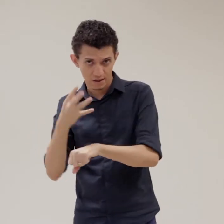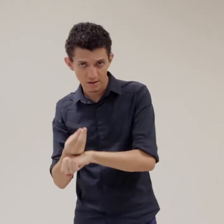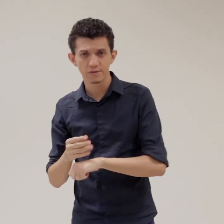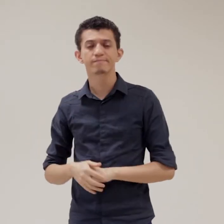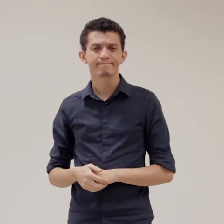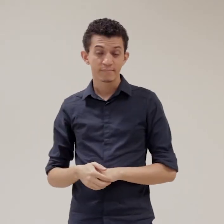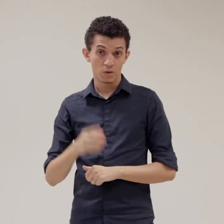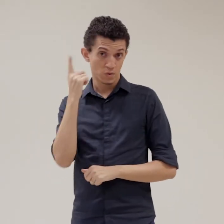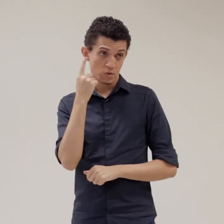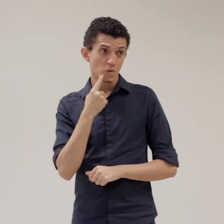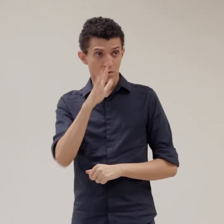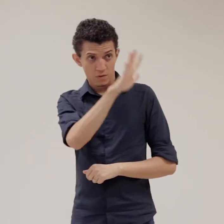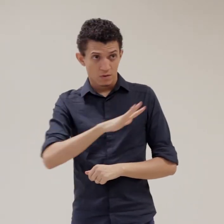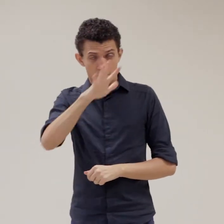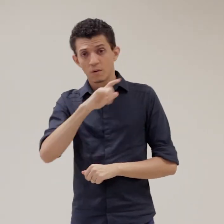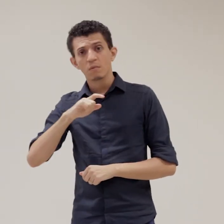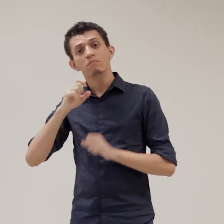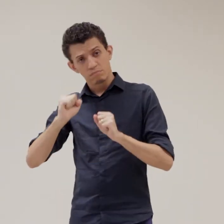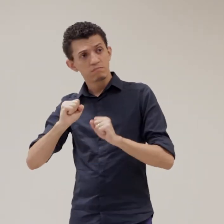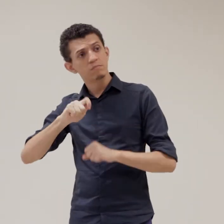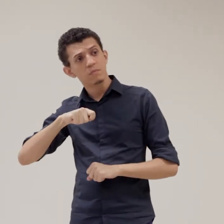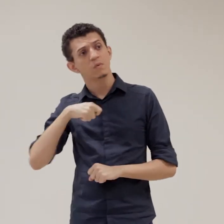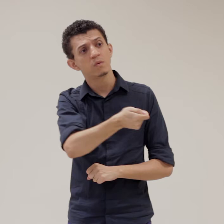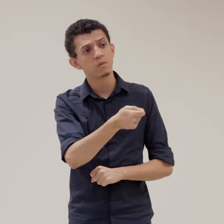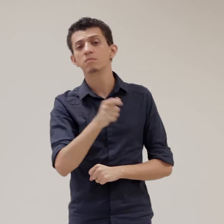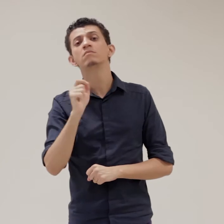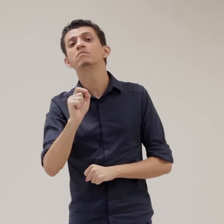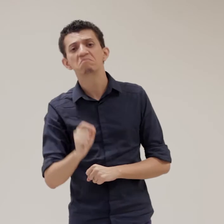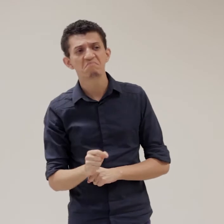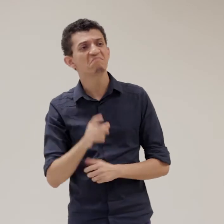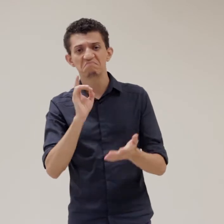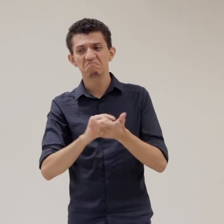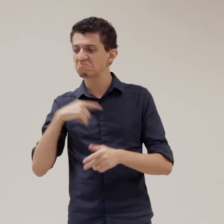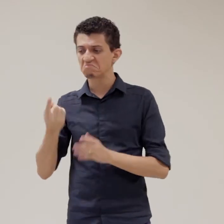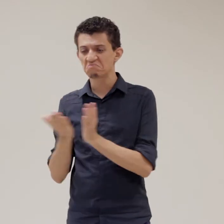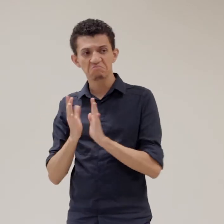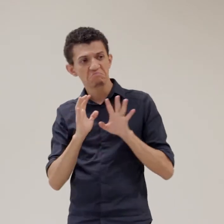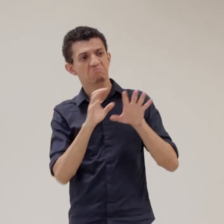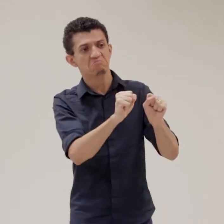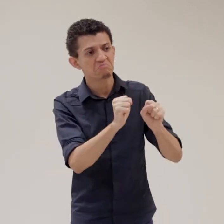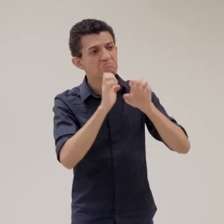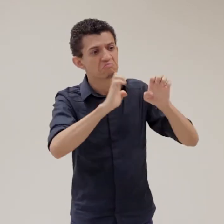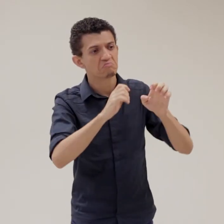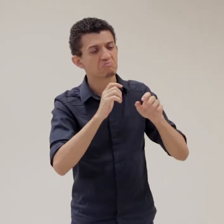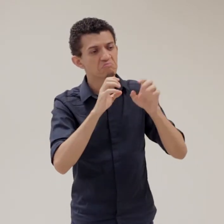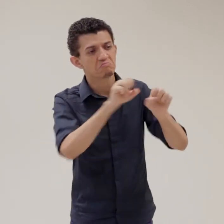considerados um grupo não alcançado pelo Evangelho, aponta o jornalista e professor Saulo Xavier. Eles constituem um dos